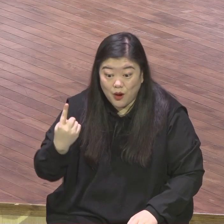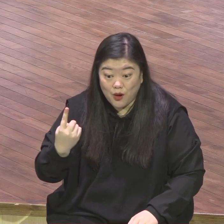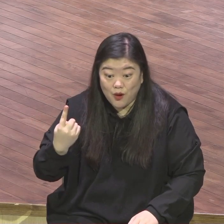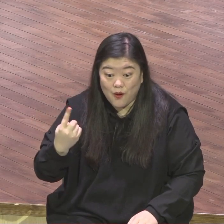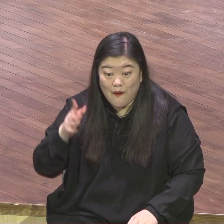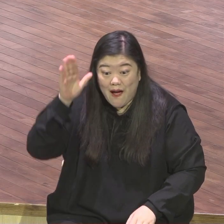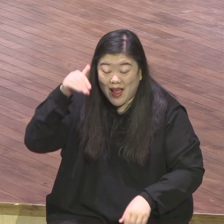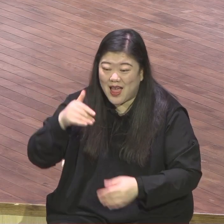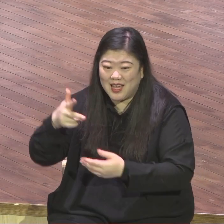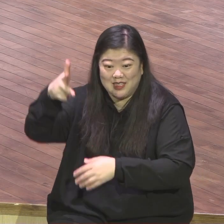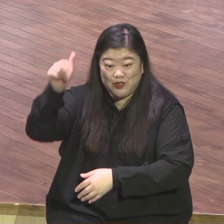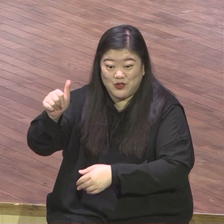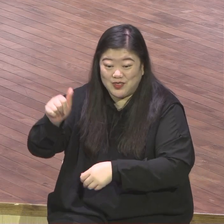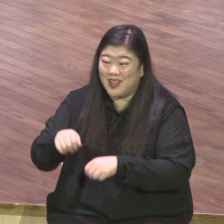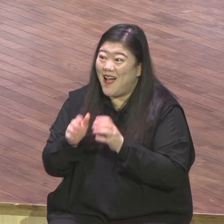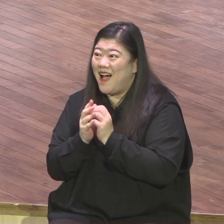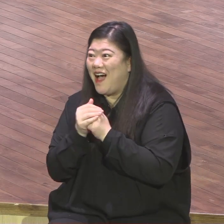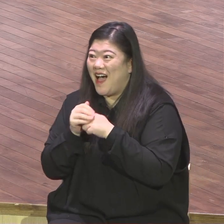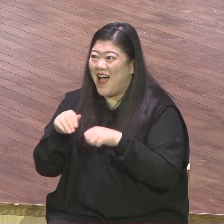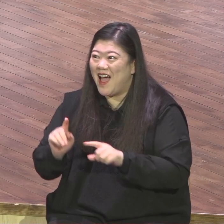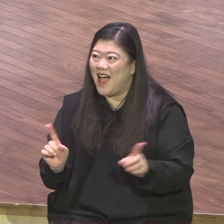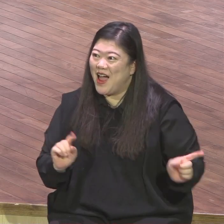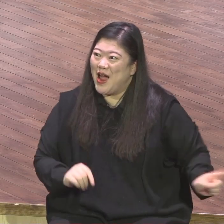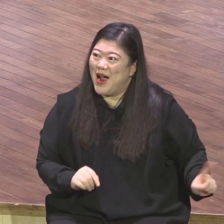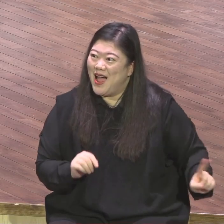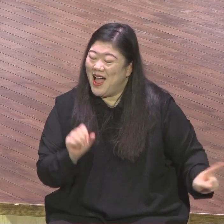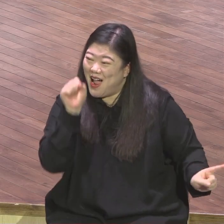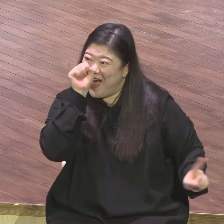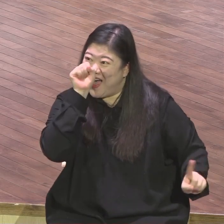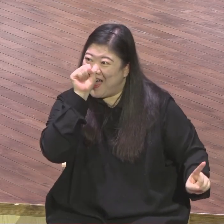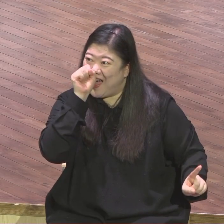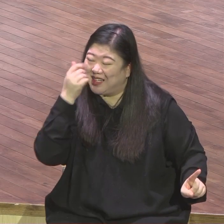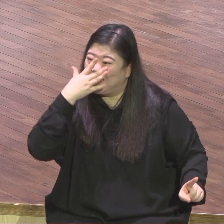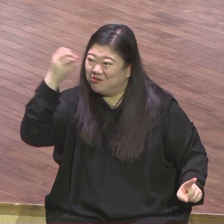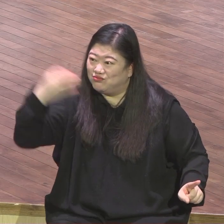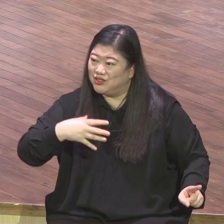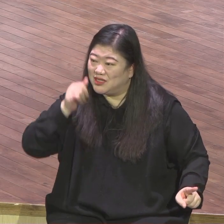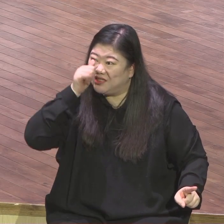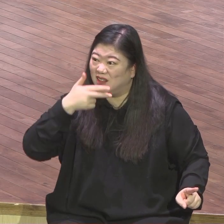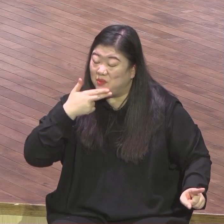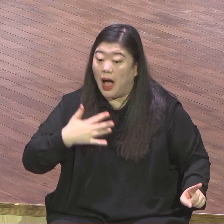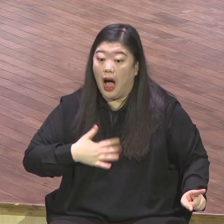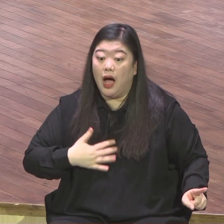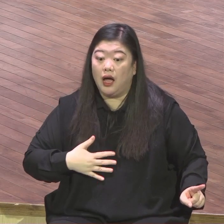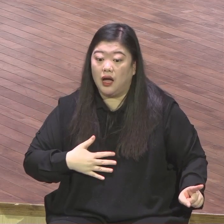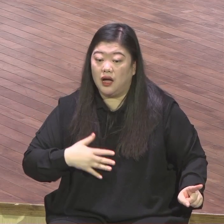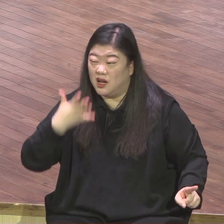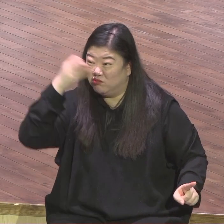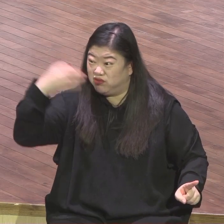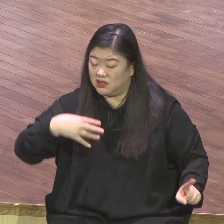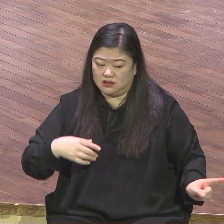모르겠어요. 무시하는지 사랑하는지 위하는지 응? 손에 끼친지 다 안다니까.